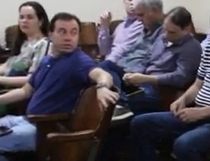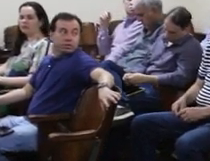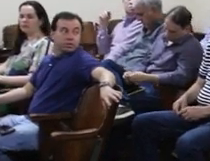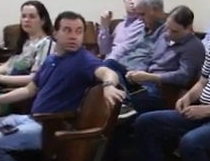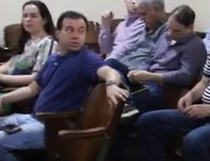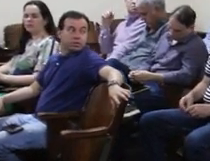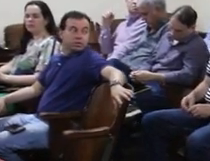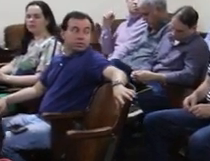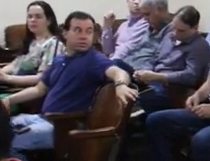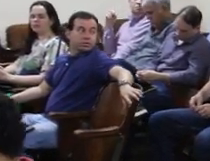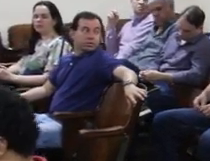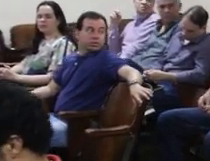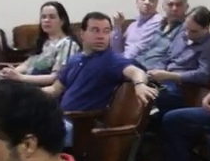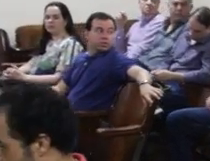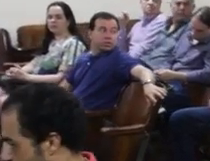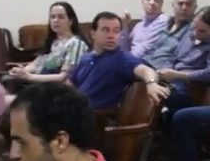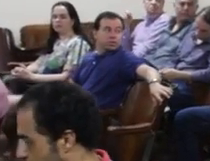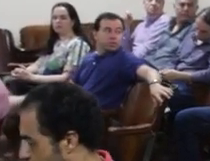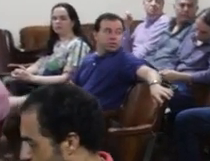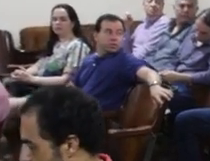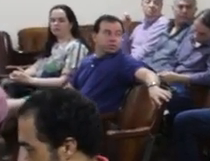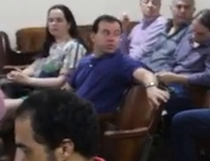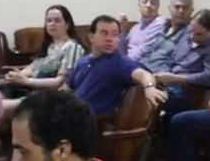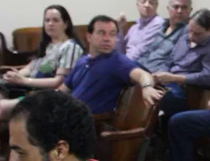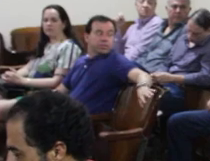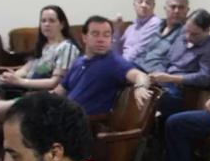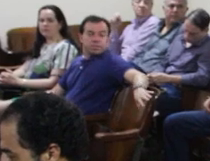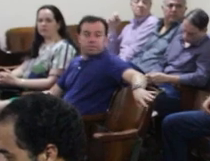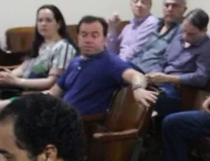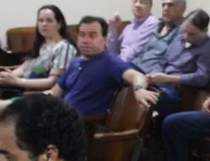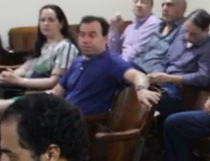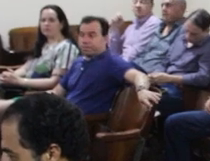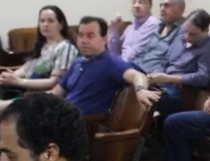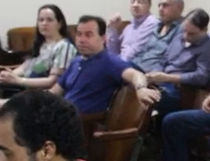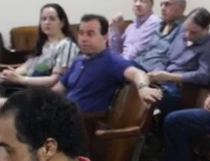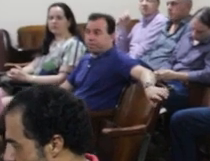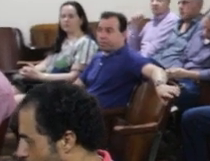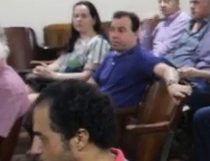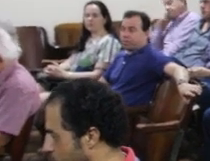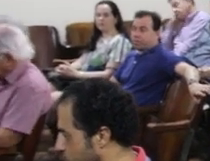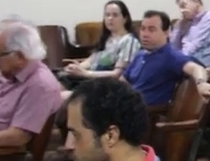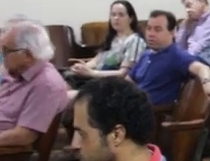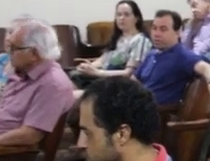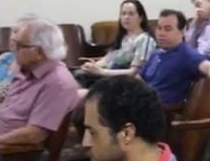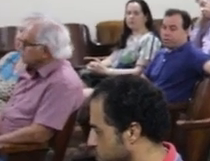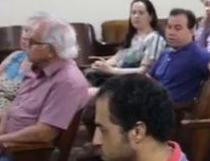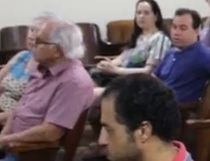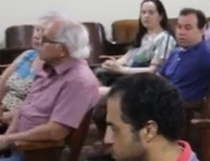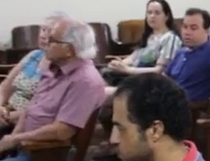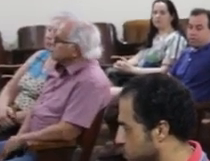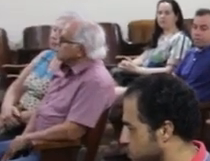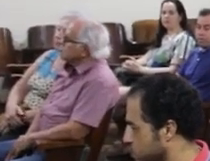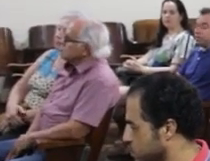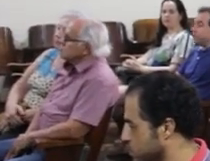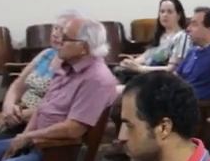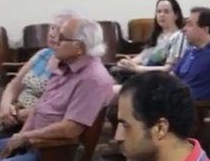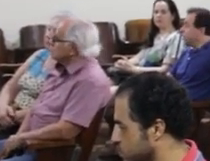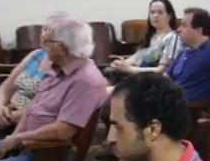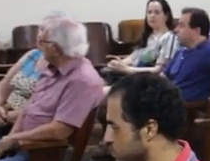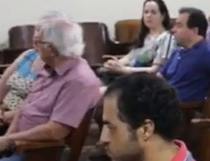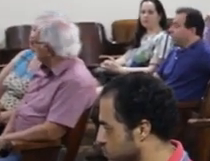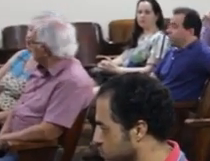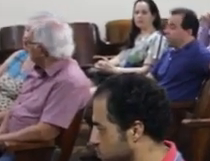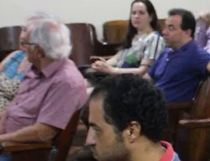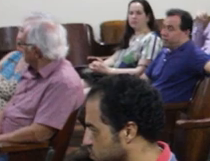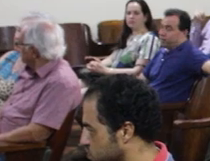sabe, eu faço parte do Departamento Cultural do Clube Literário. Ótimo. E a gente trabalha com o Ivan, com o Almeida, nós temos